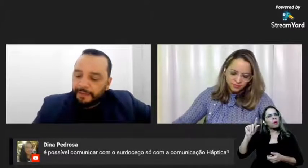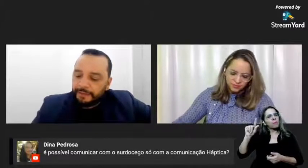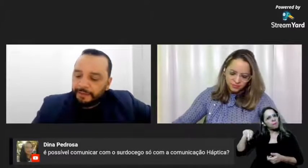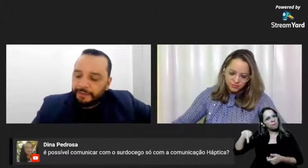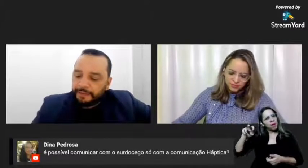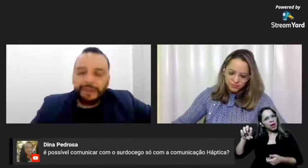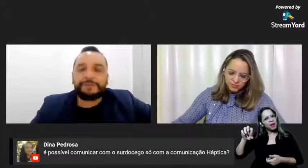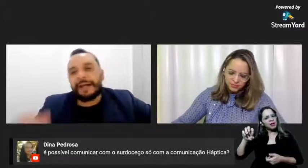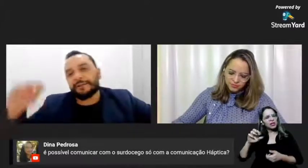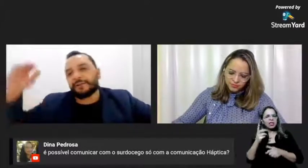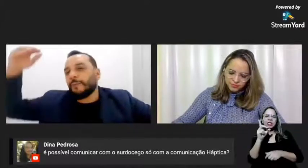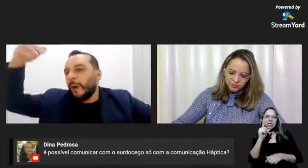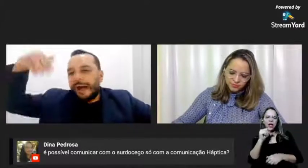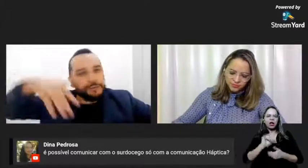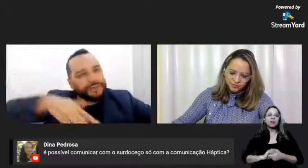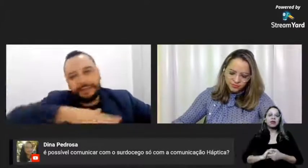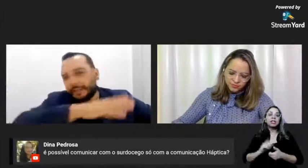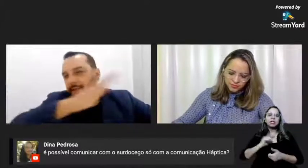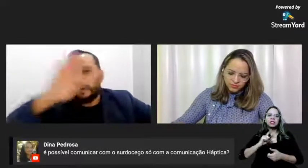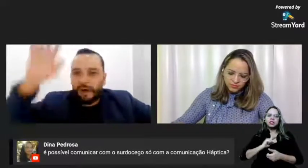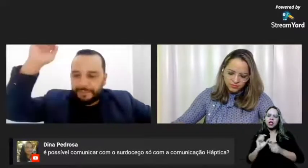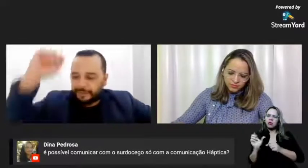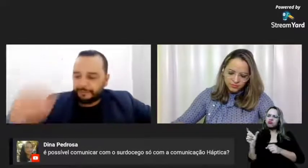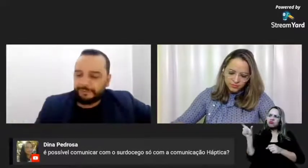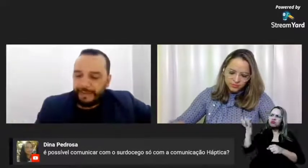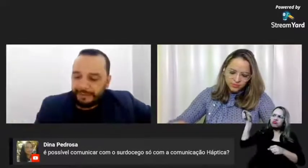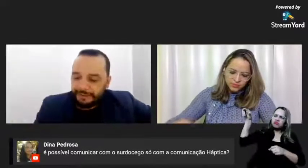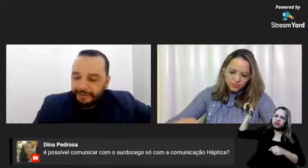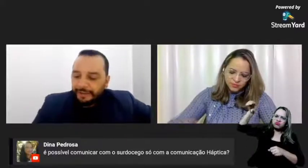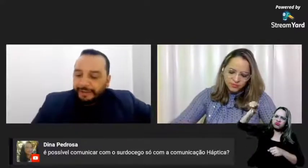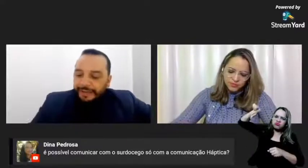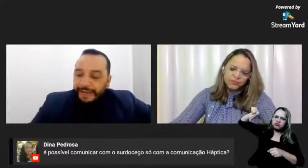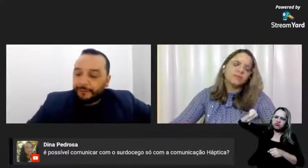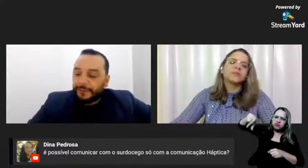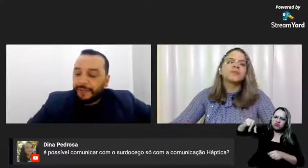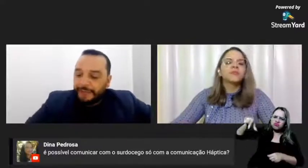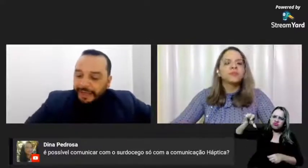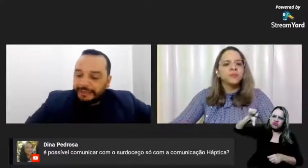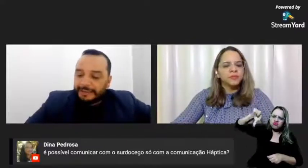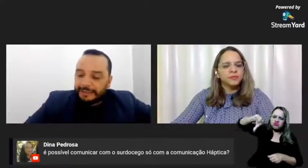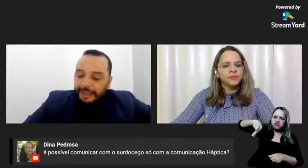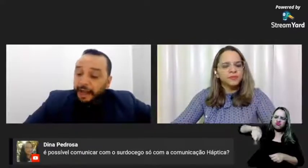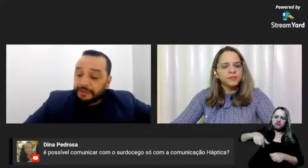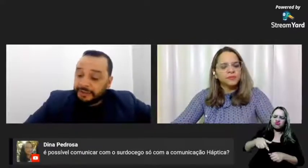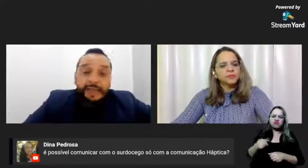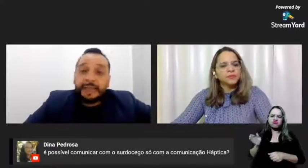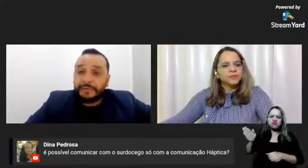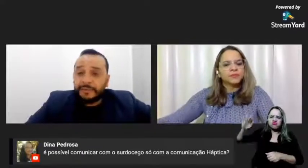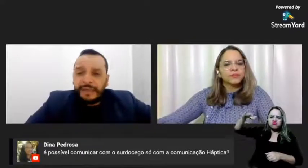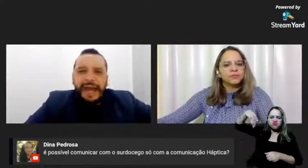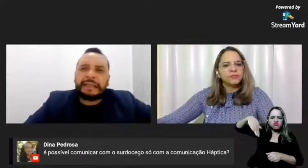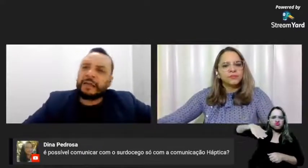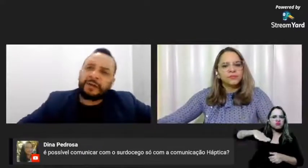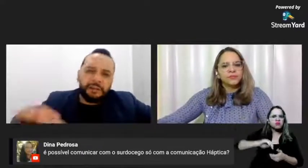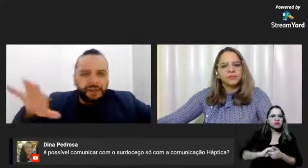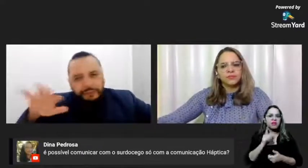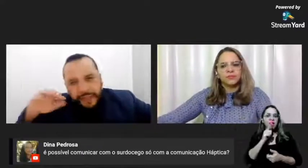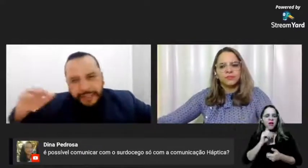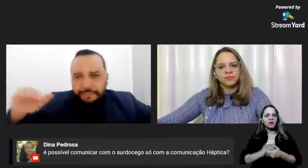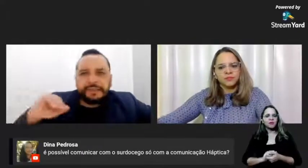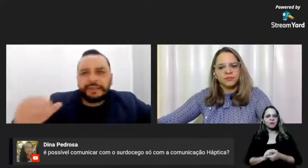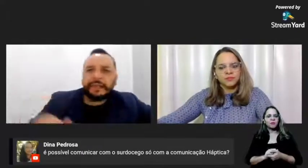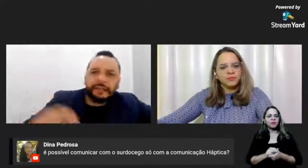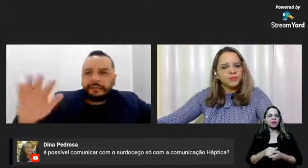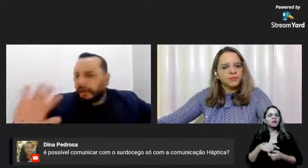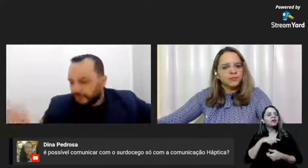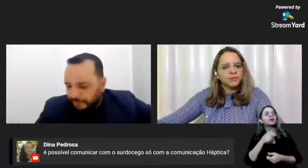e tinha vários toboáguas, assim, enormes e tudo mais. E aí eu falei para ele assim, Carlos, e aí, o que você vai fazer? Ah, não, quero só ficar aqui